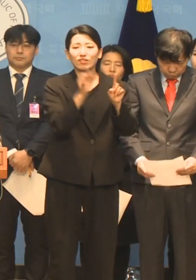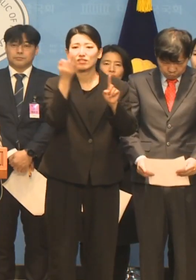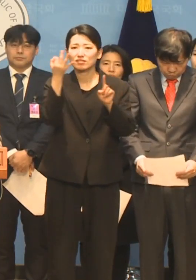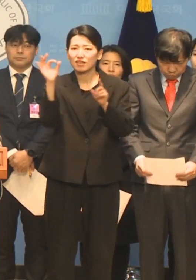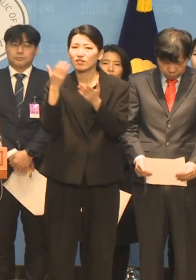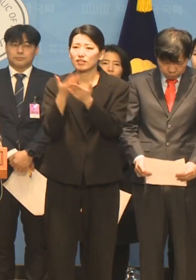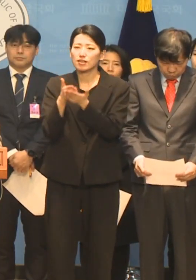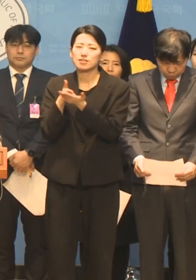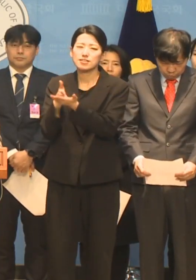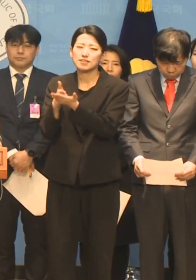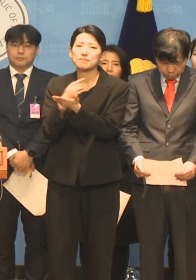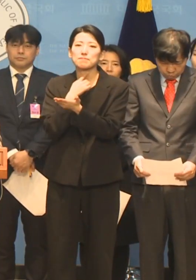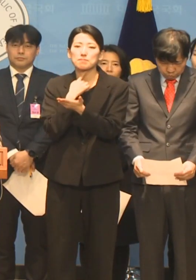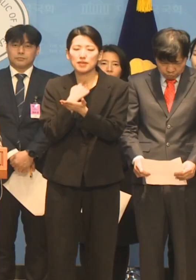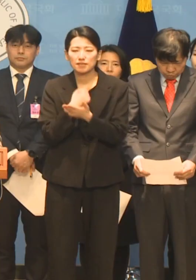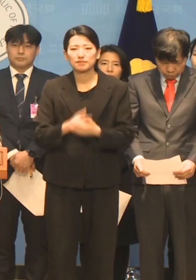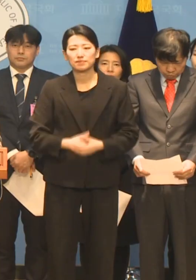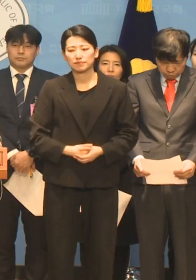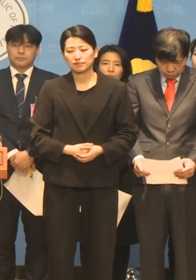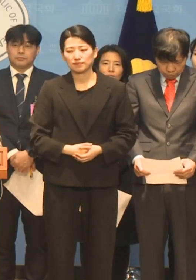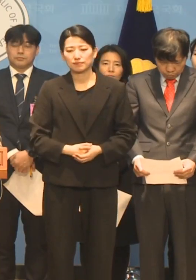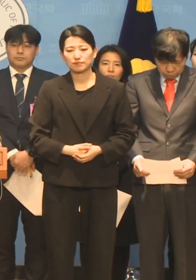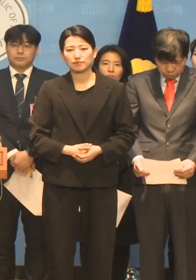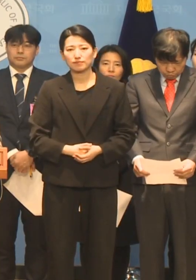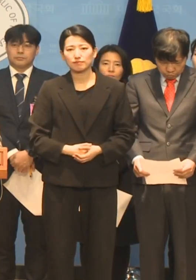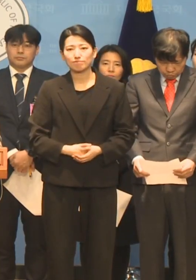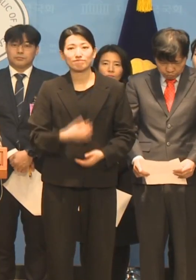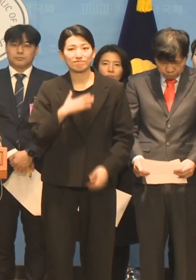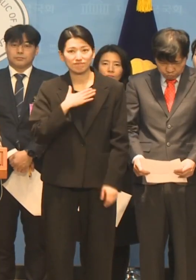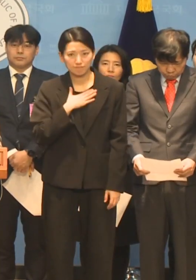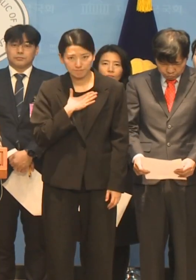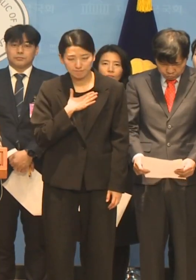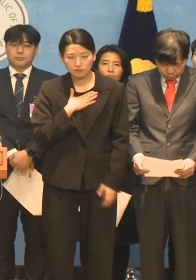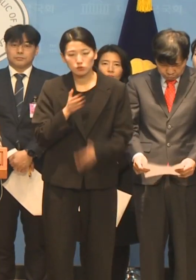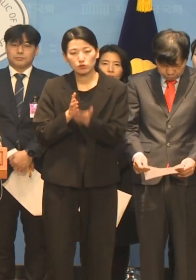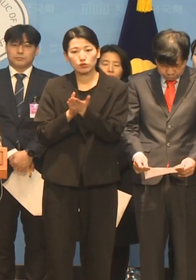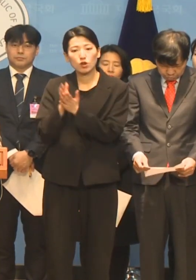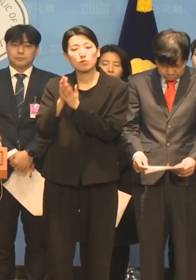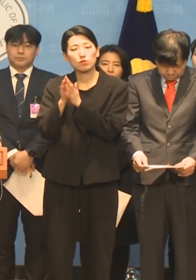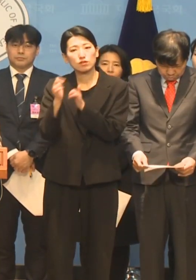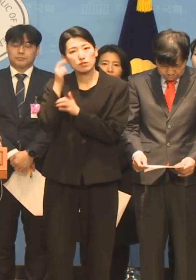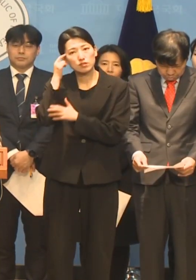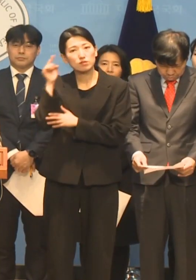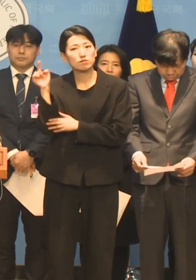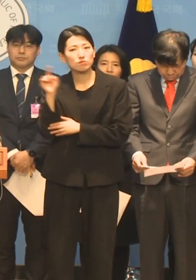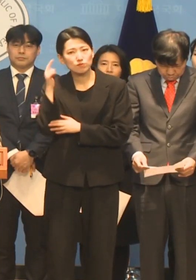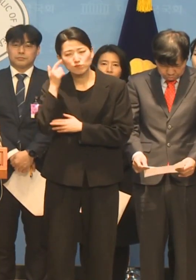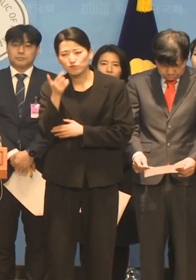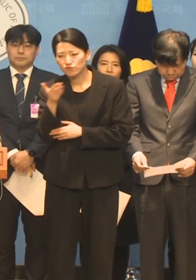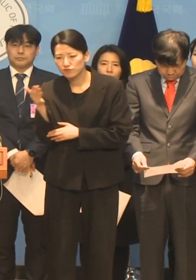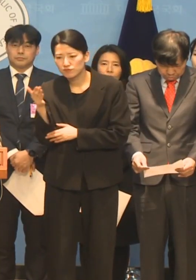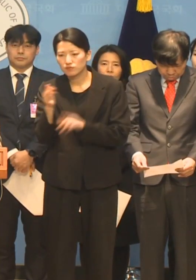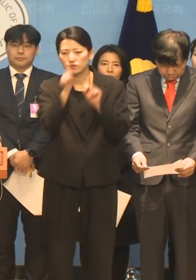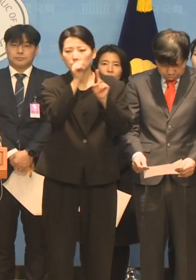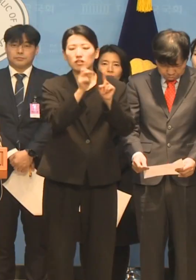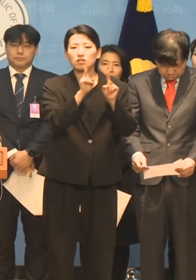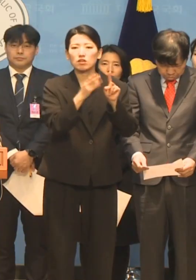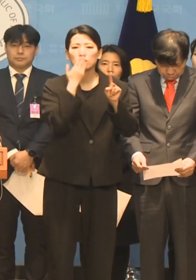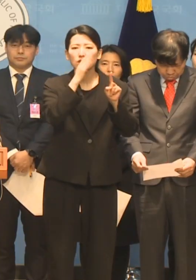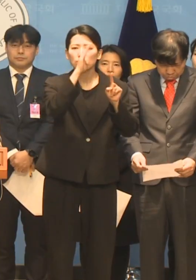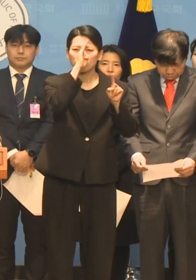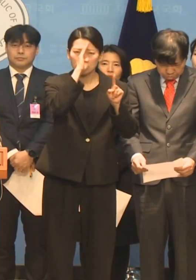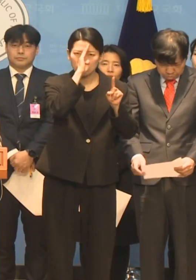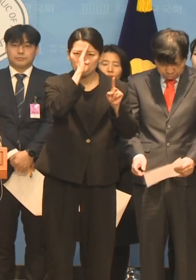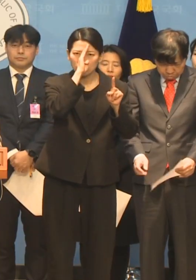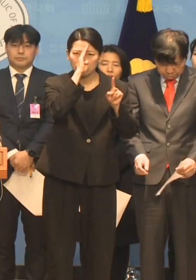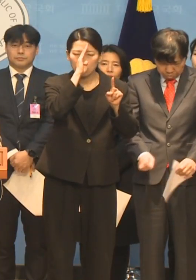우선 본 의원과 여러 전문가들의 의견을 응답하기 위해 1형 당뇨병 장애 인정을